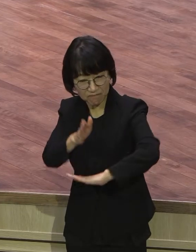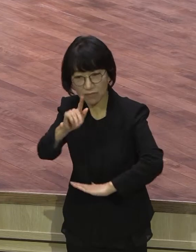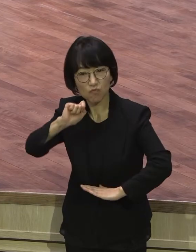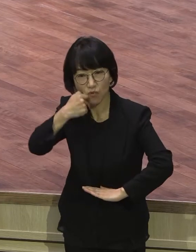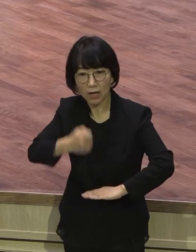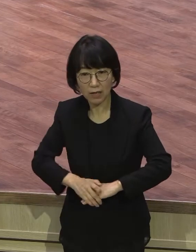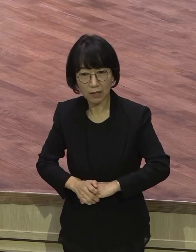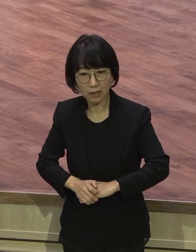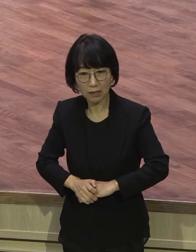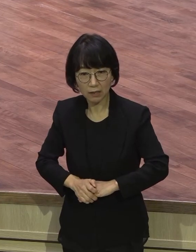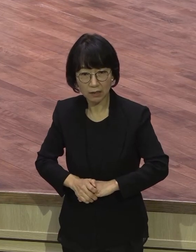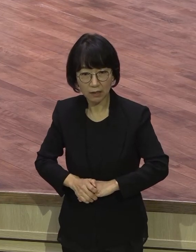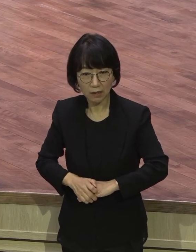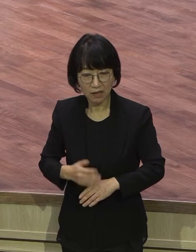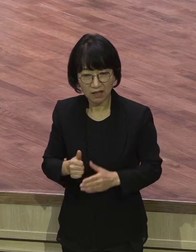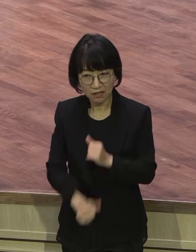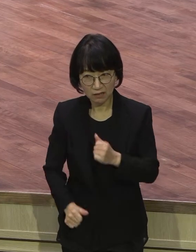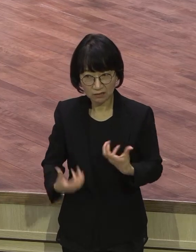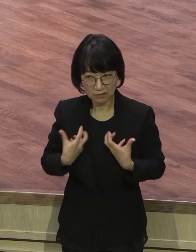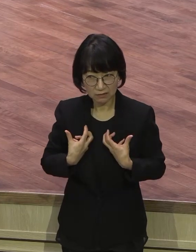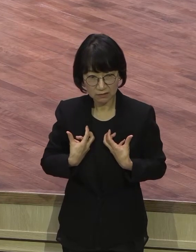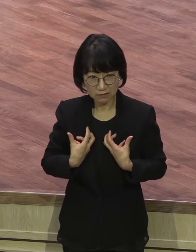영적으로, 육적으로 다 실패하게 돼 있어요. 이